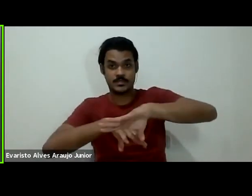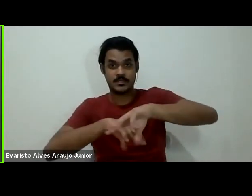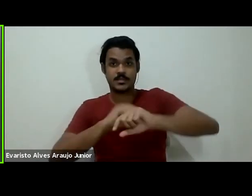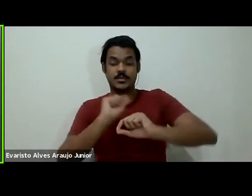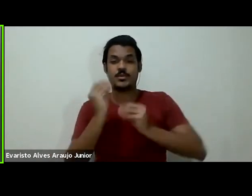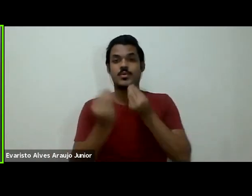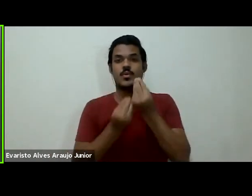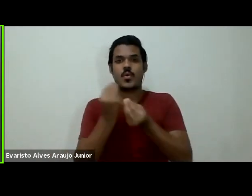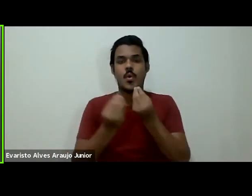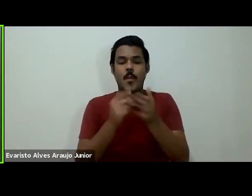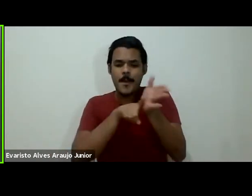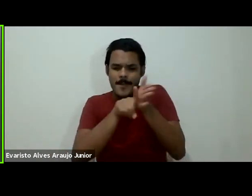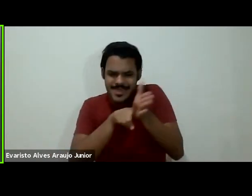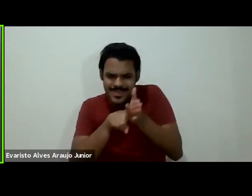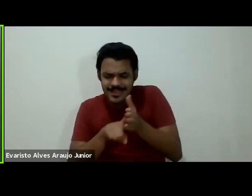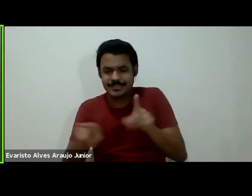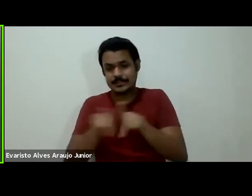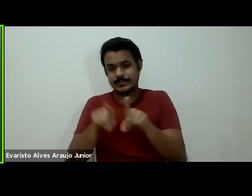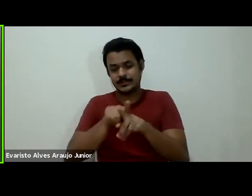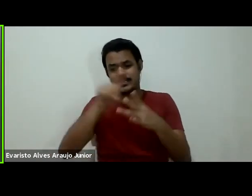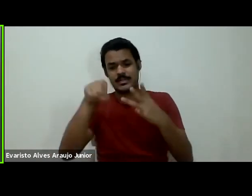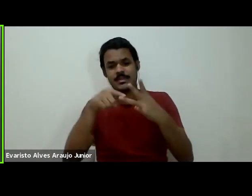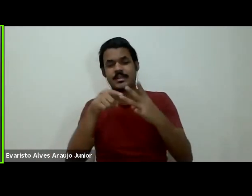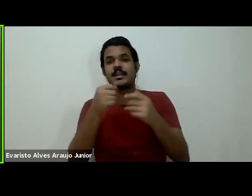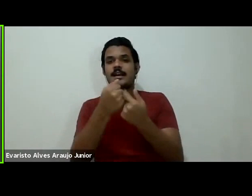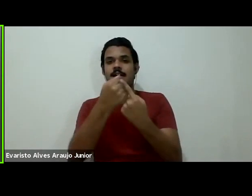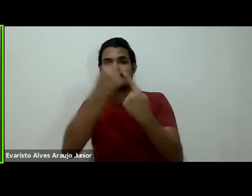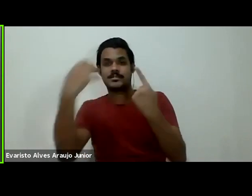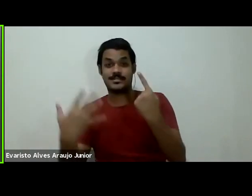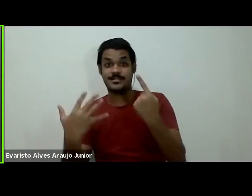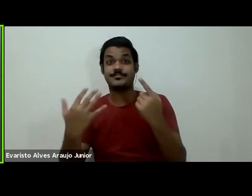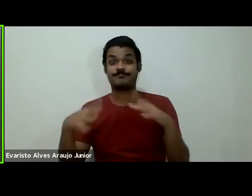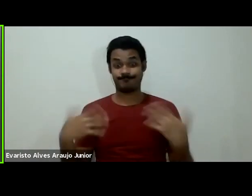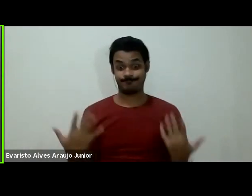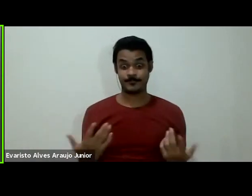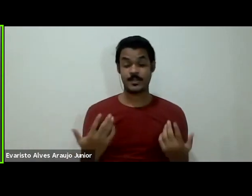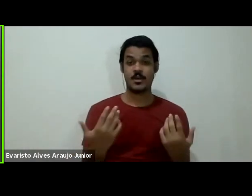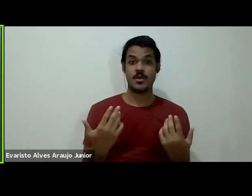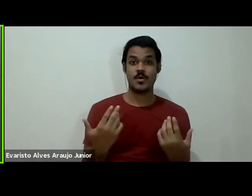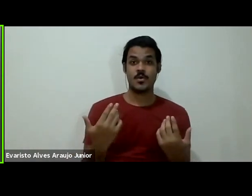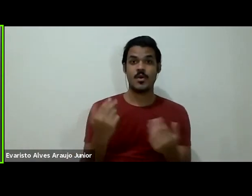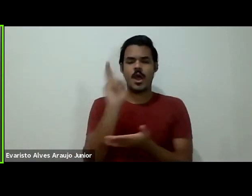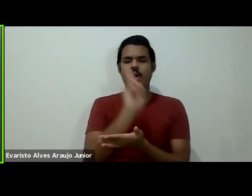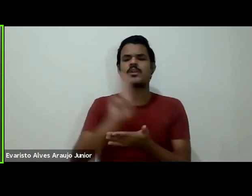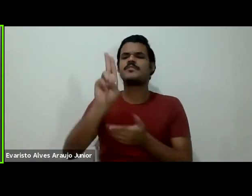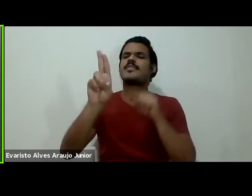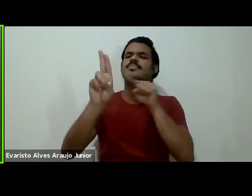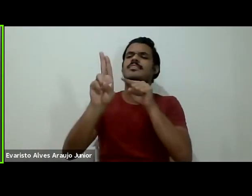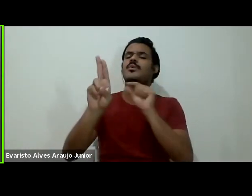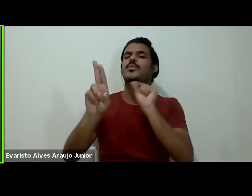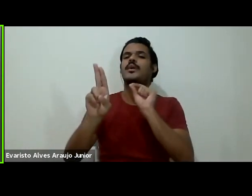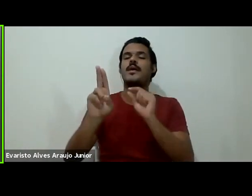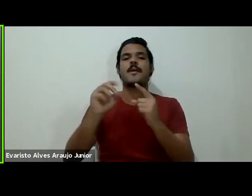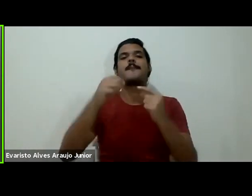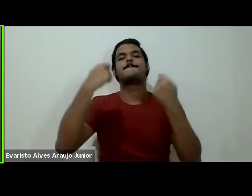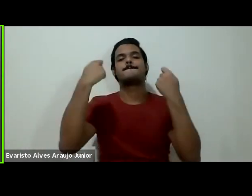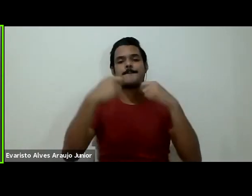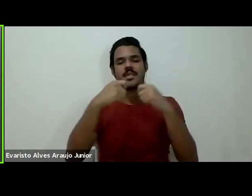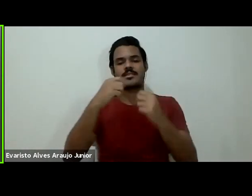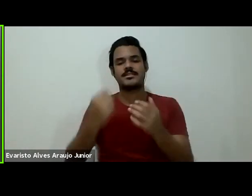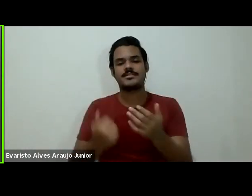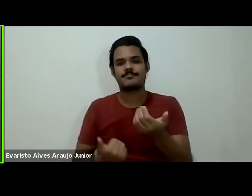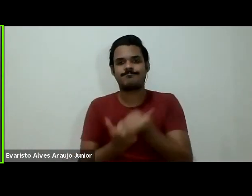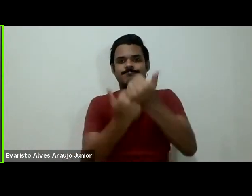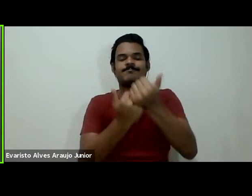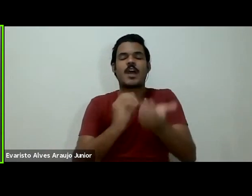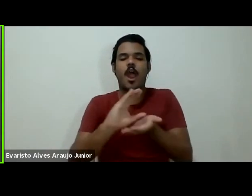a pesquisa e a extensão. Então, a universidade, ela precisa fazer extensão. E eu parabenizo